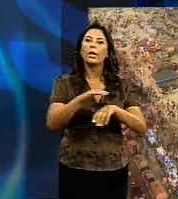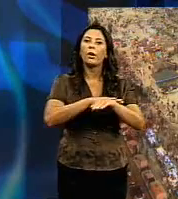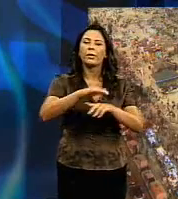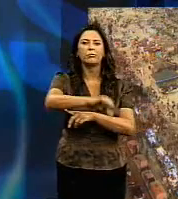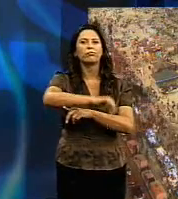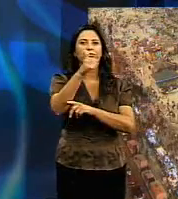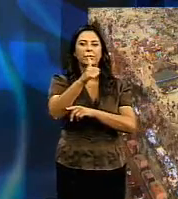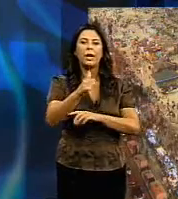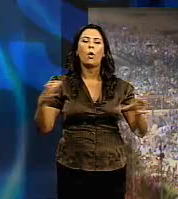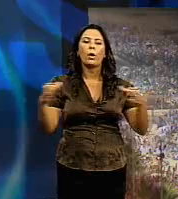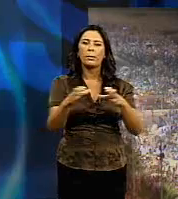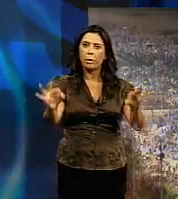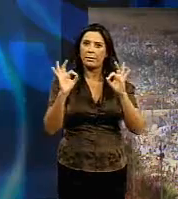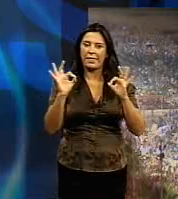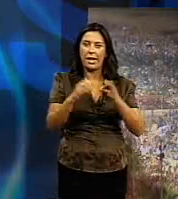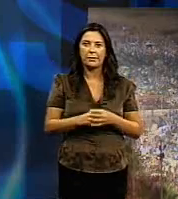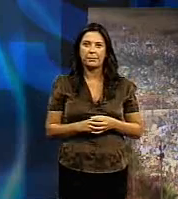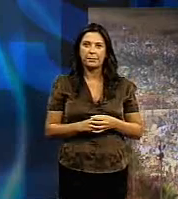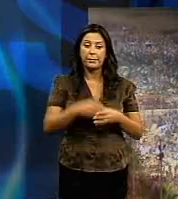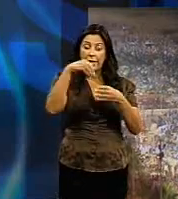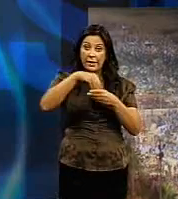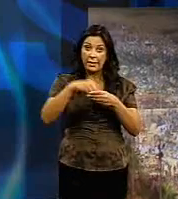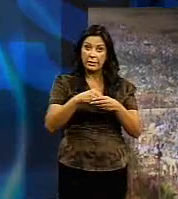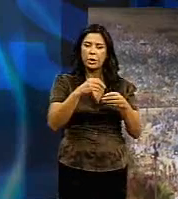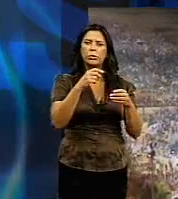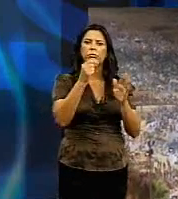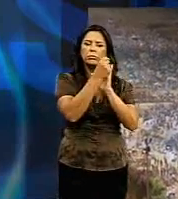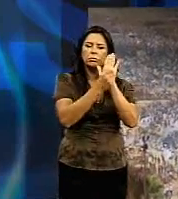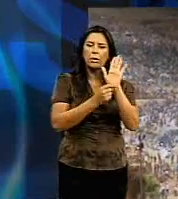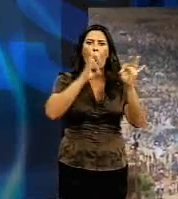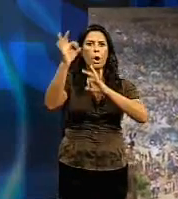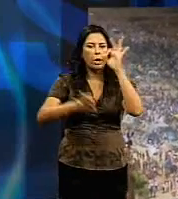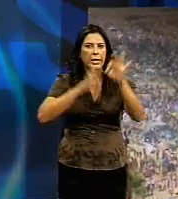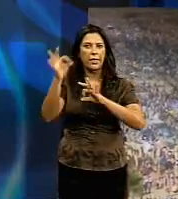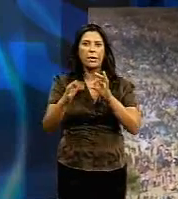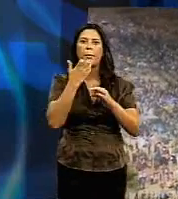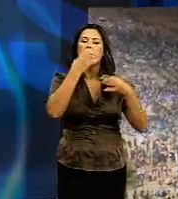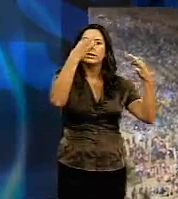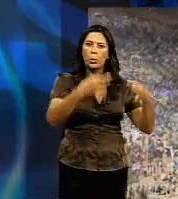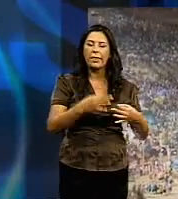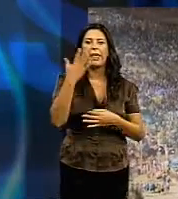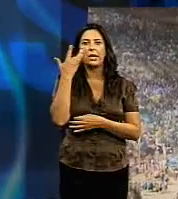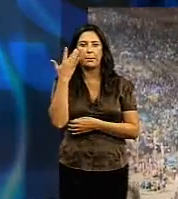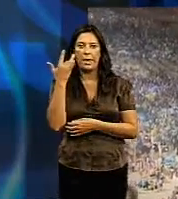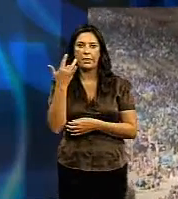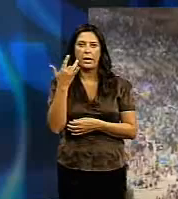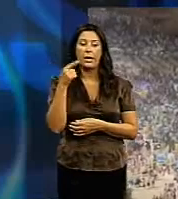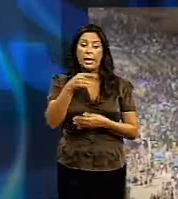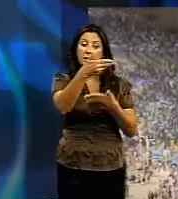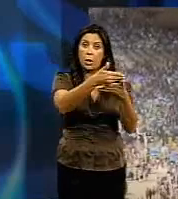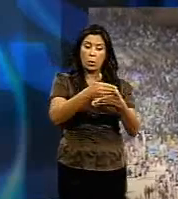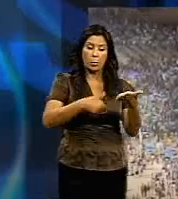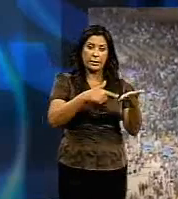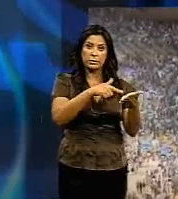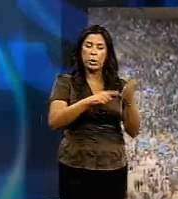Gobierno el dispositivo especial. Compuesto por diferentes medidas de organización en términos de seguridad y limpieza, este documento se pondrá